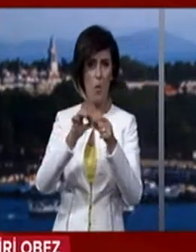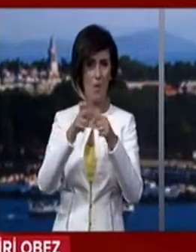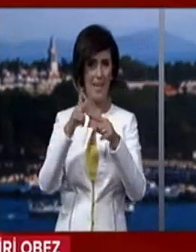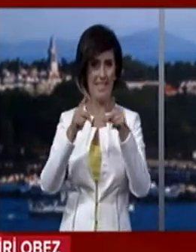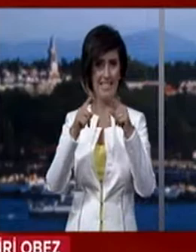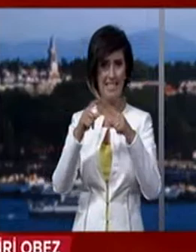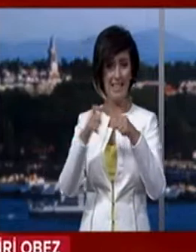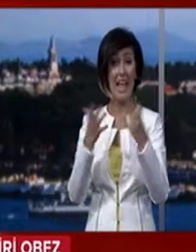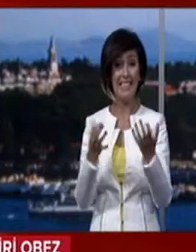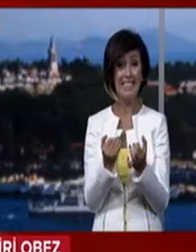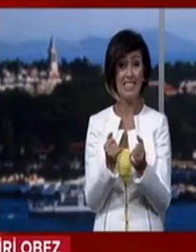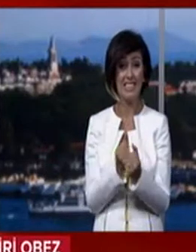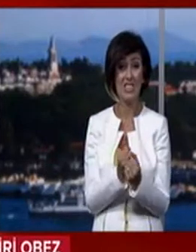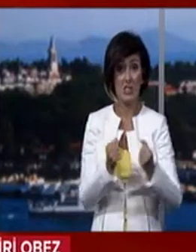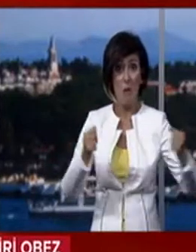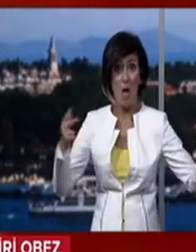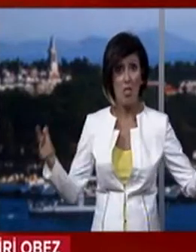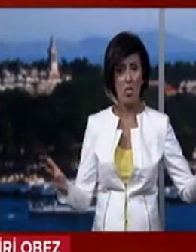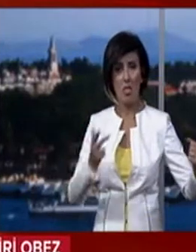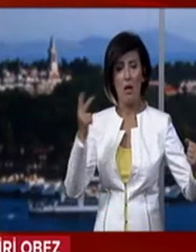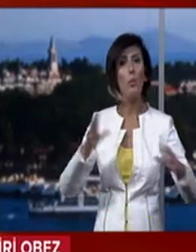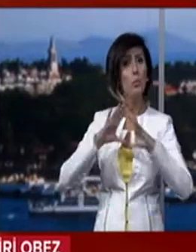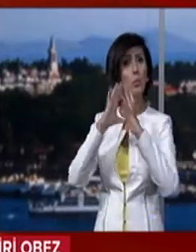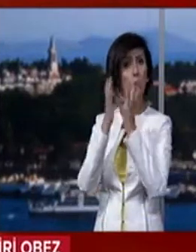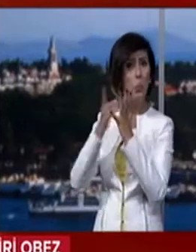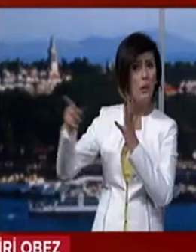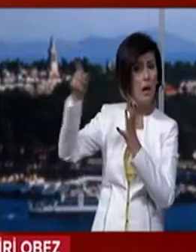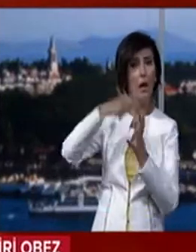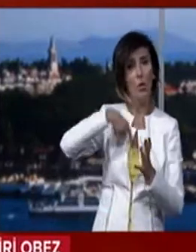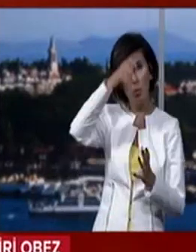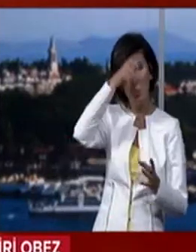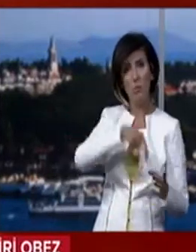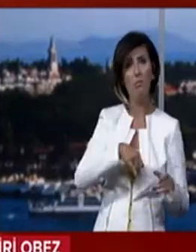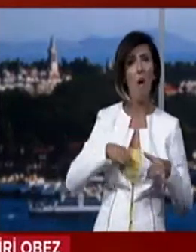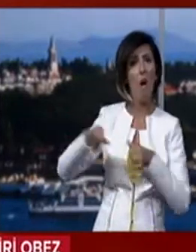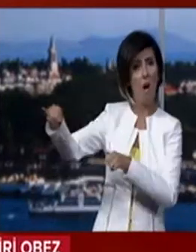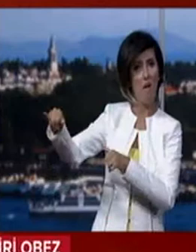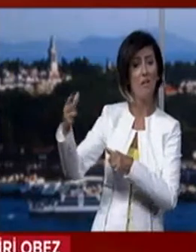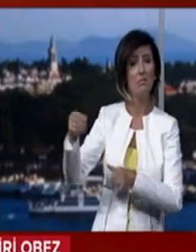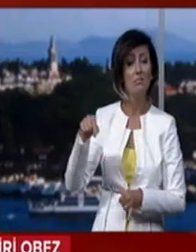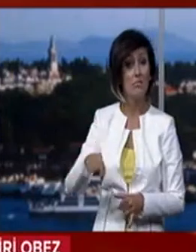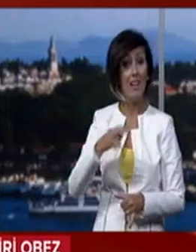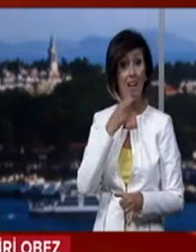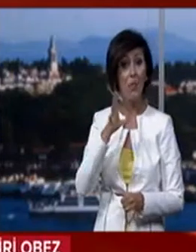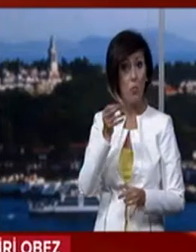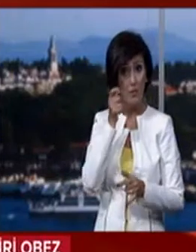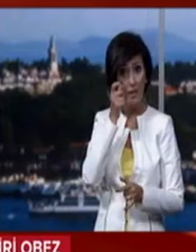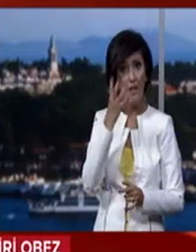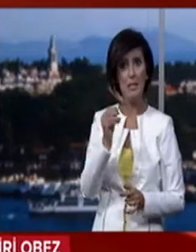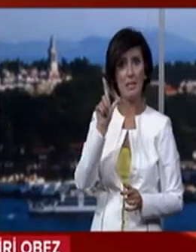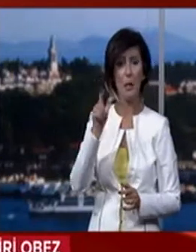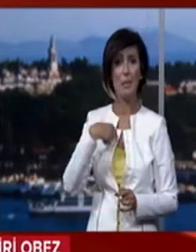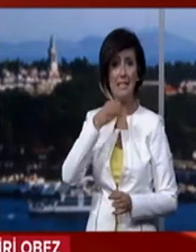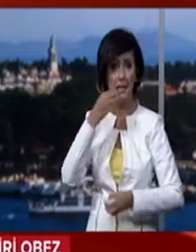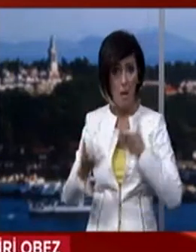yani aşırı şişmanlık, tüm dünyada olduğu gibi Türkiye'de de artıyor. Aslında kadınların daha çok dikkat etmesi gerekiyor. Hani bizler